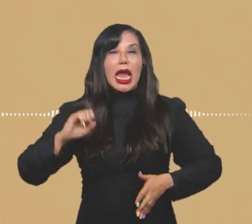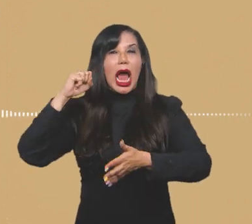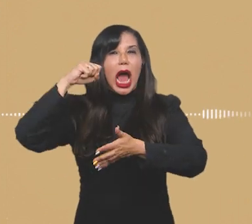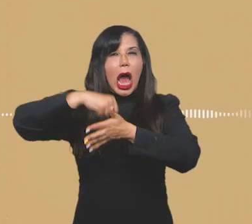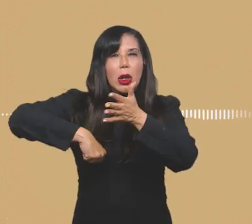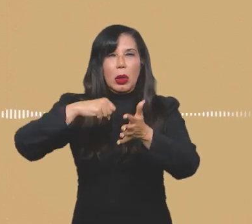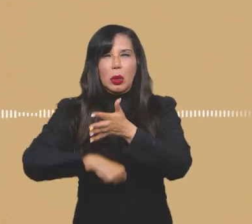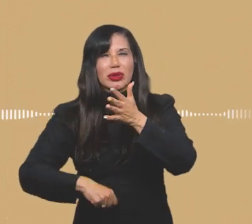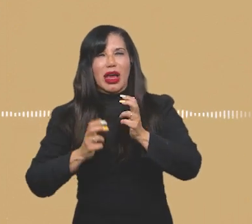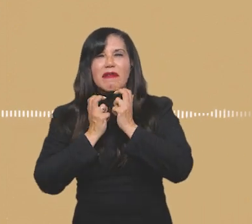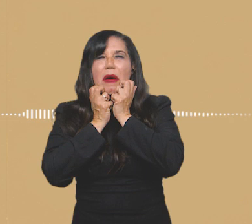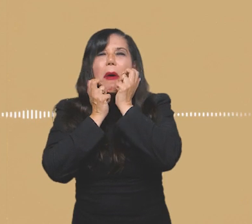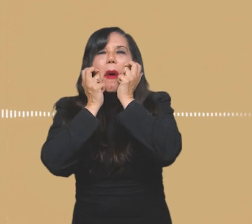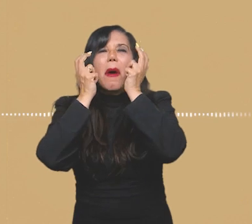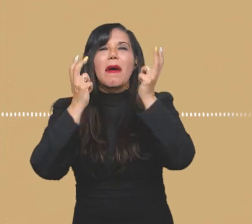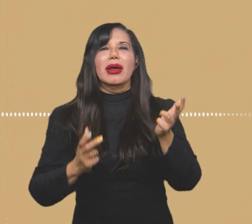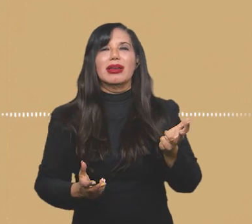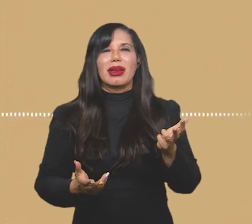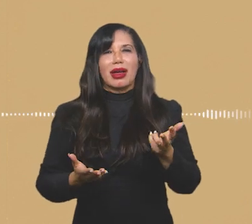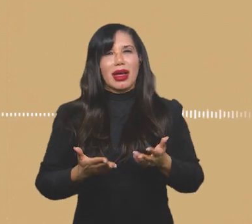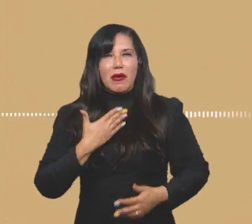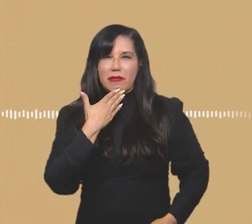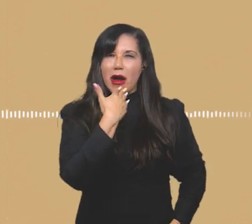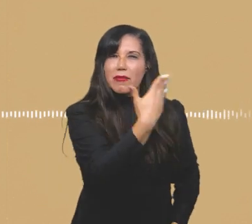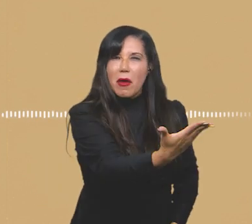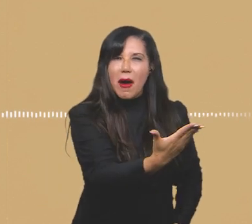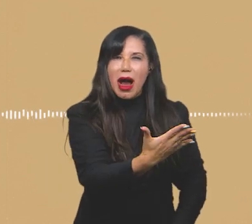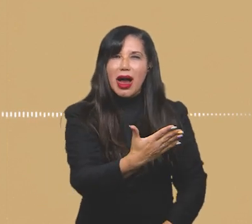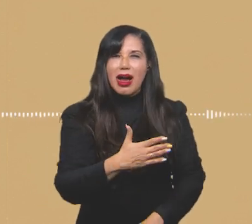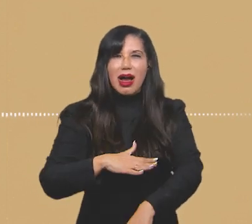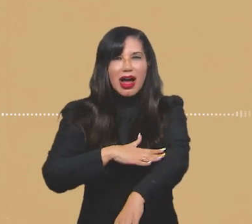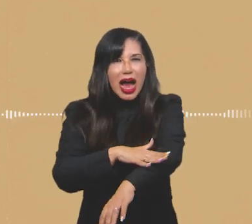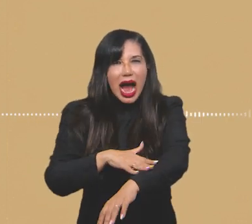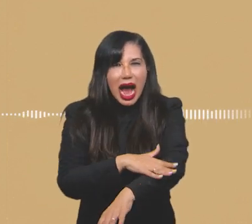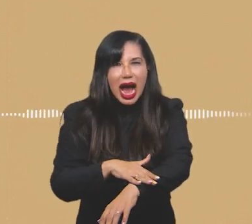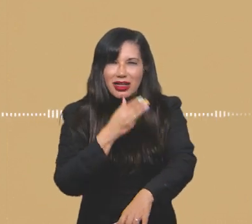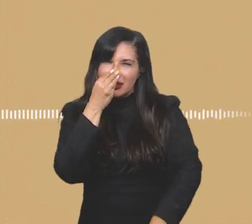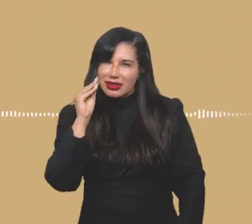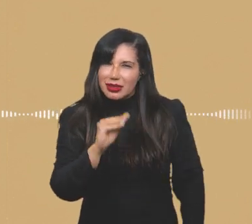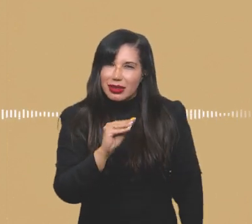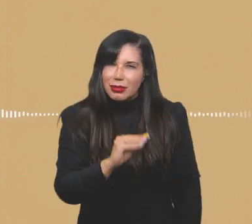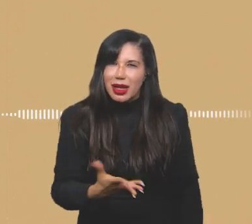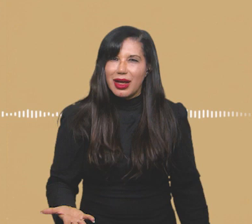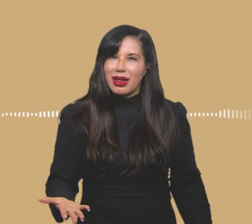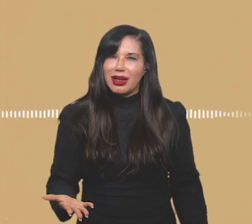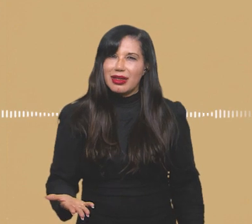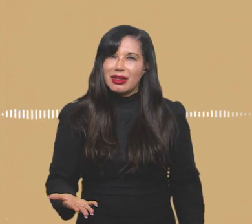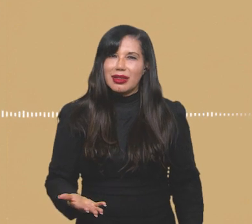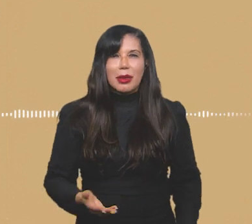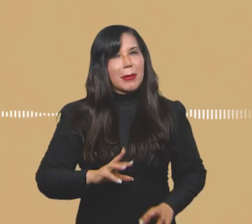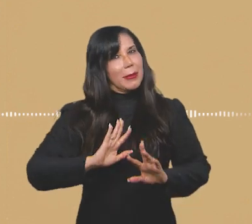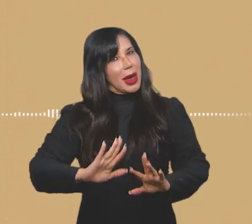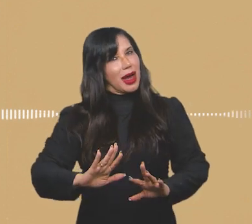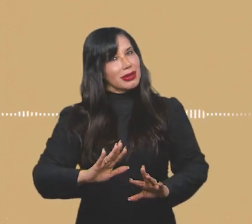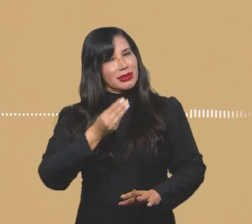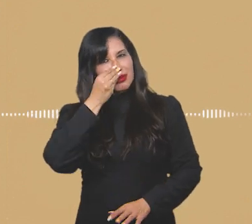E nessa luta vergonhosa, a balança é em favor das raças desprezadas, bem